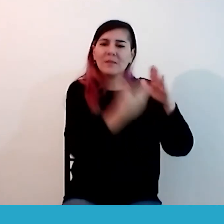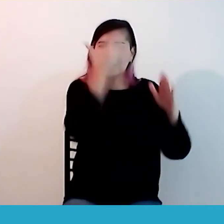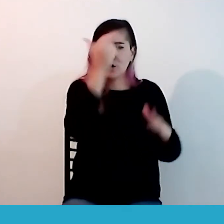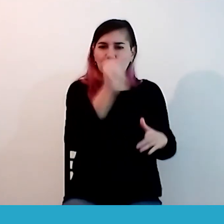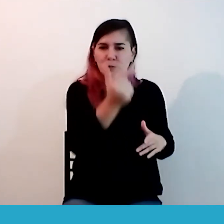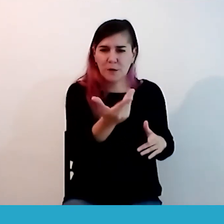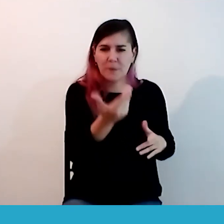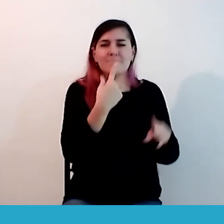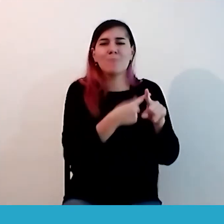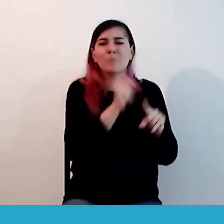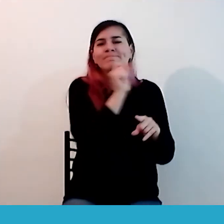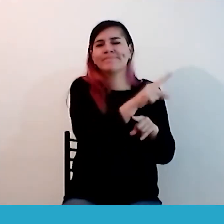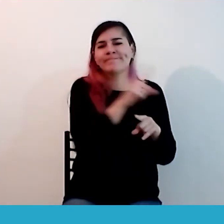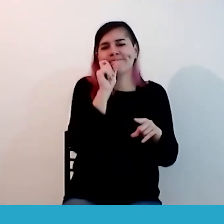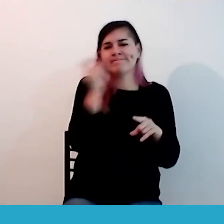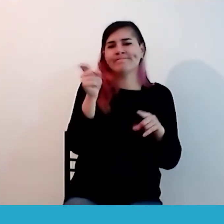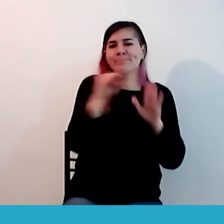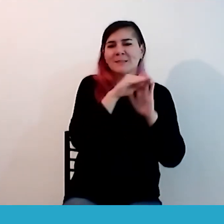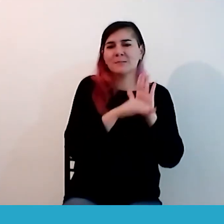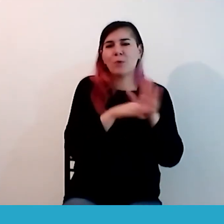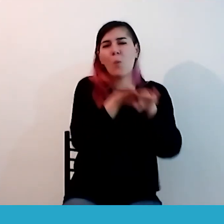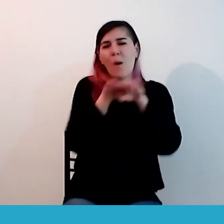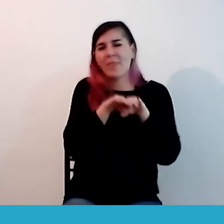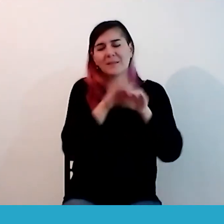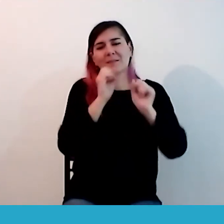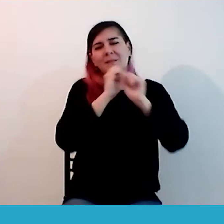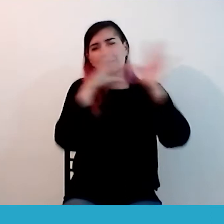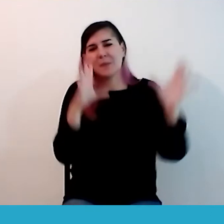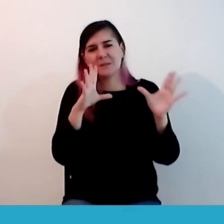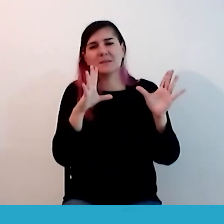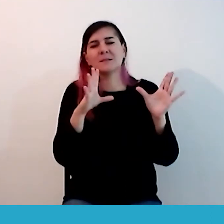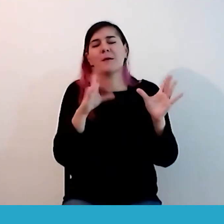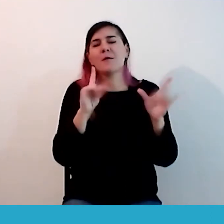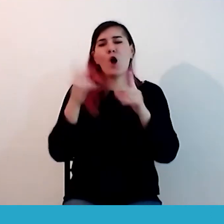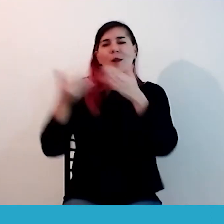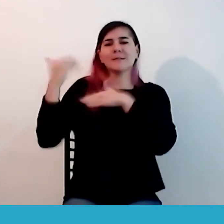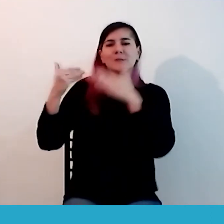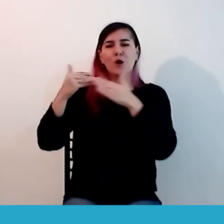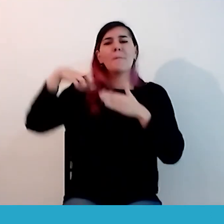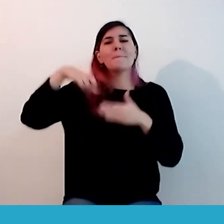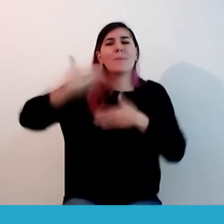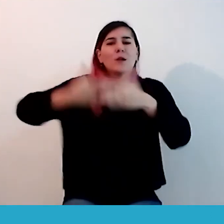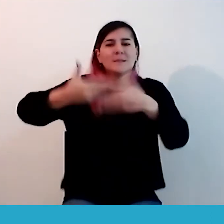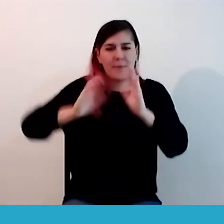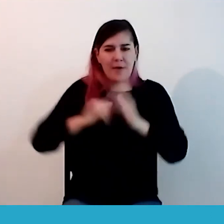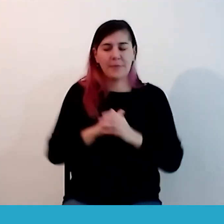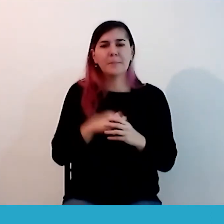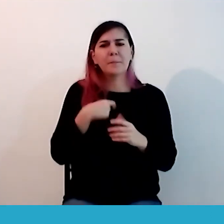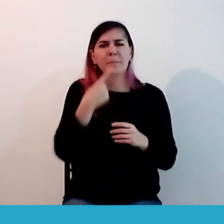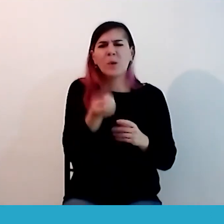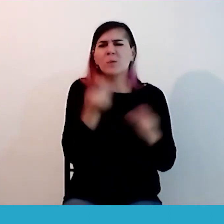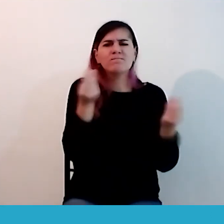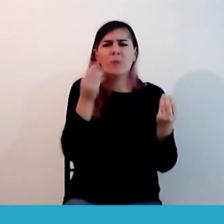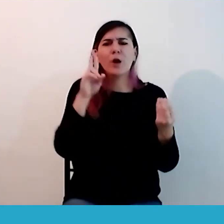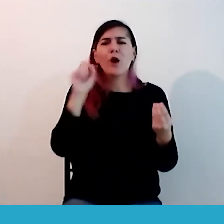inconstitucional por su vulneración a los principios de igualdad, transparencia, no regresión y progresividad. Se pregunta cuál es el rol del gobierno